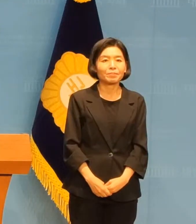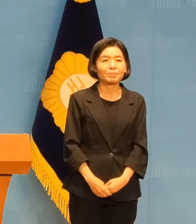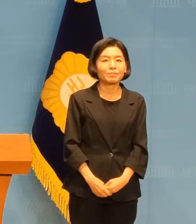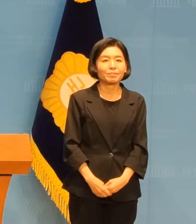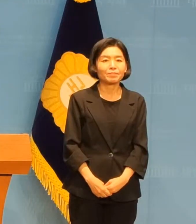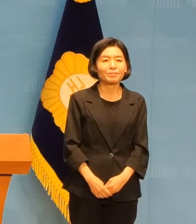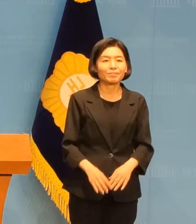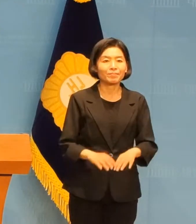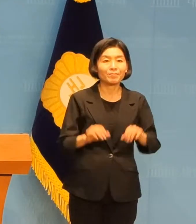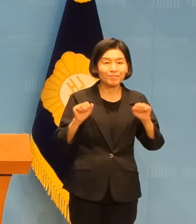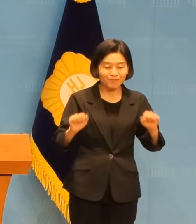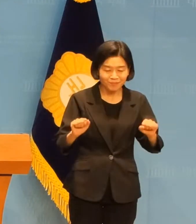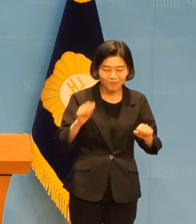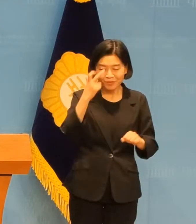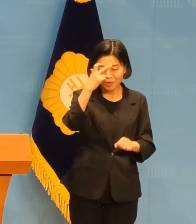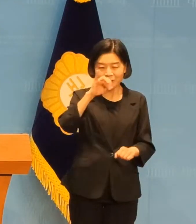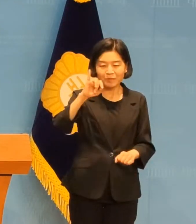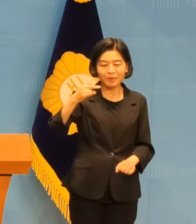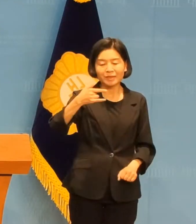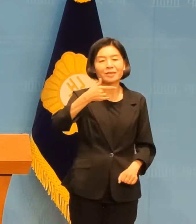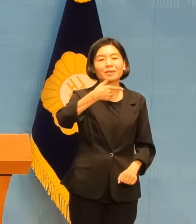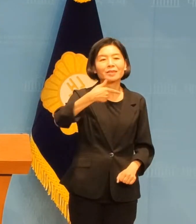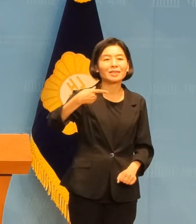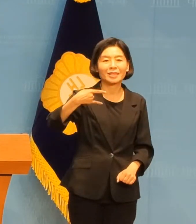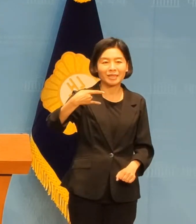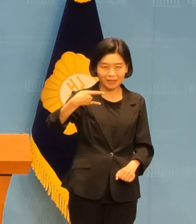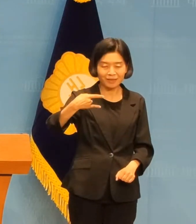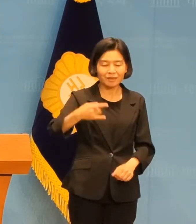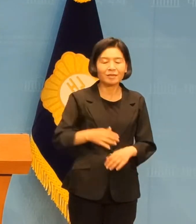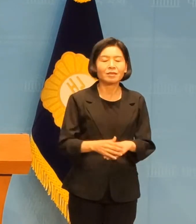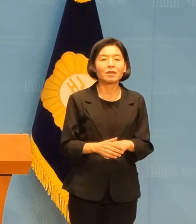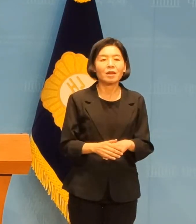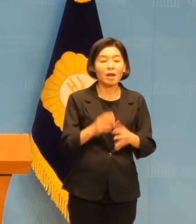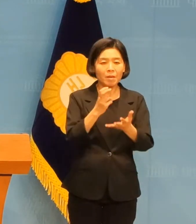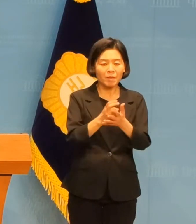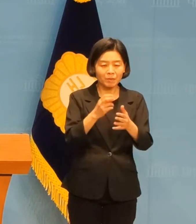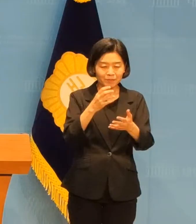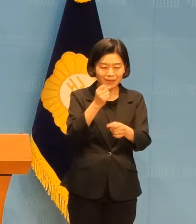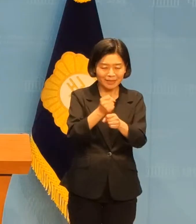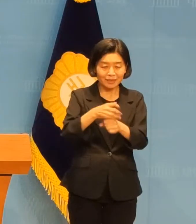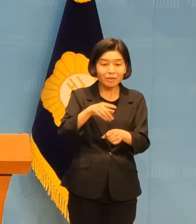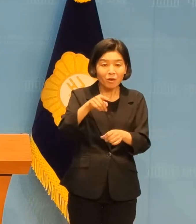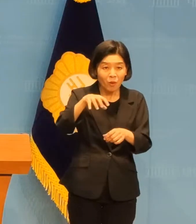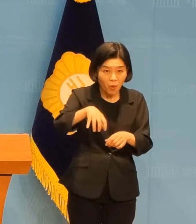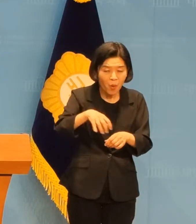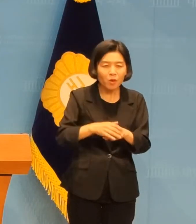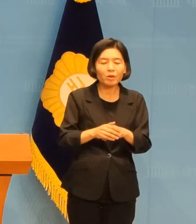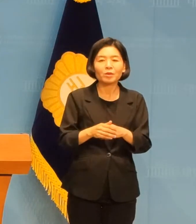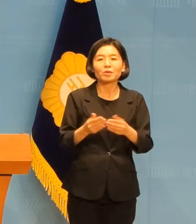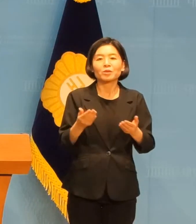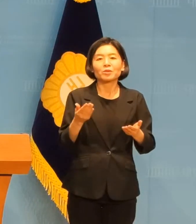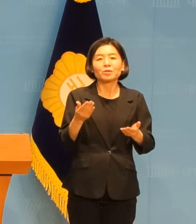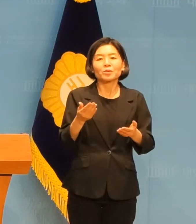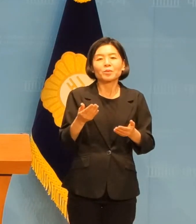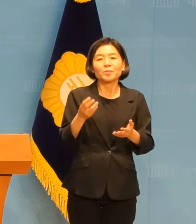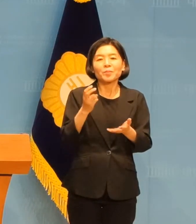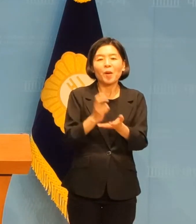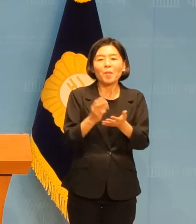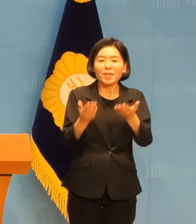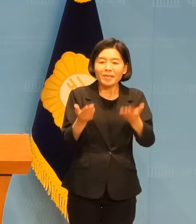예, 최민희 의원입니다. 이번 법제처 유권 해석을 받아주신 전현희